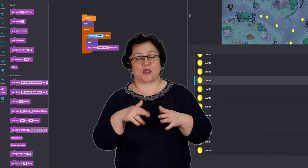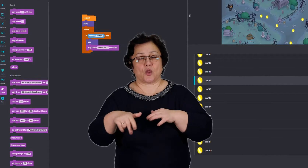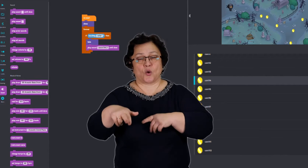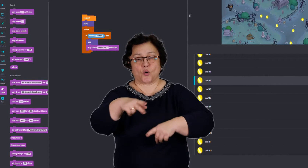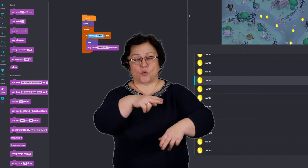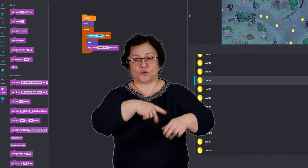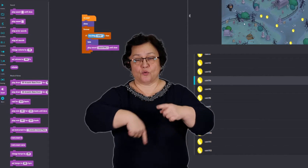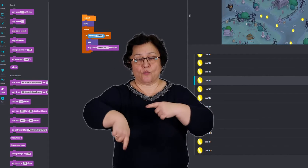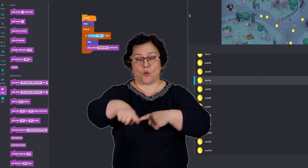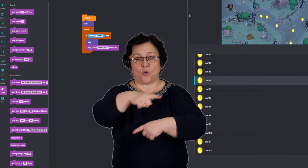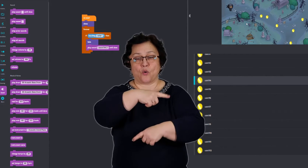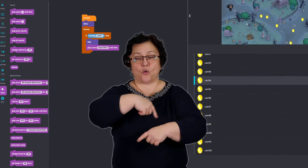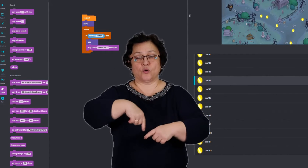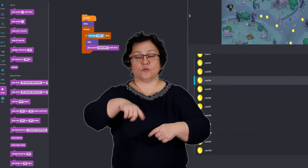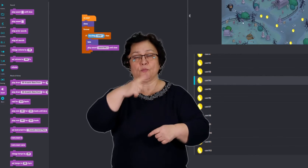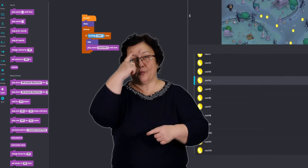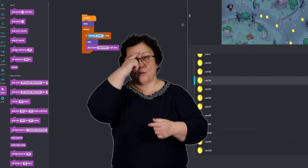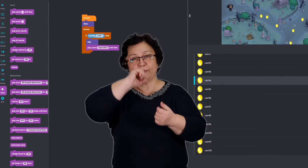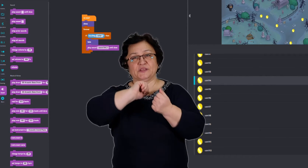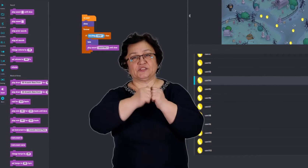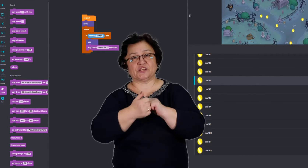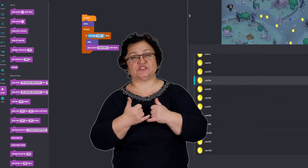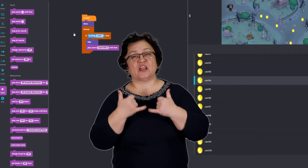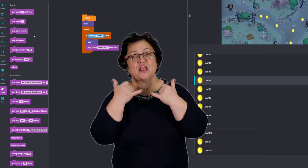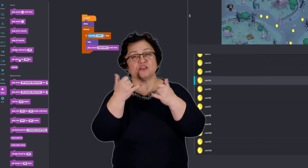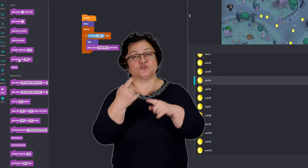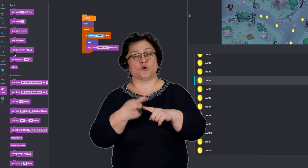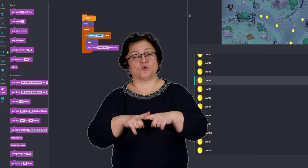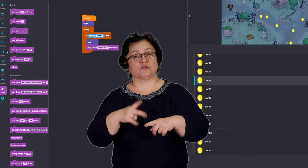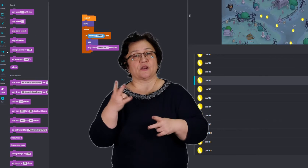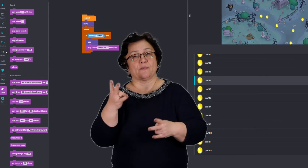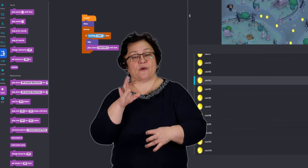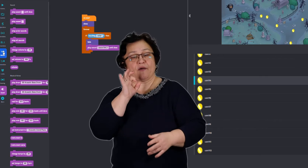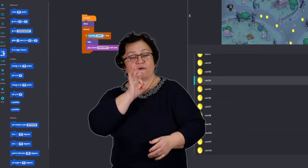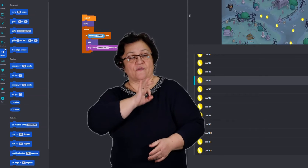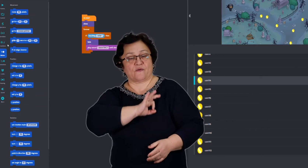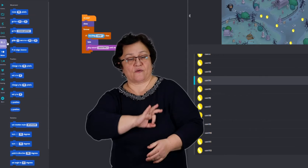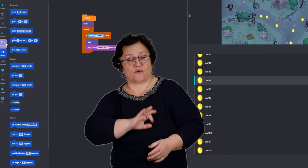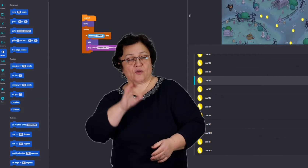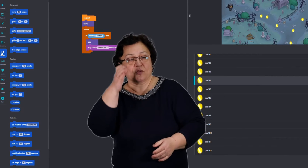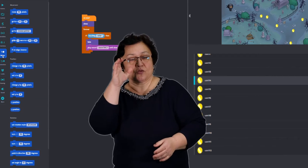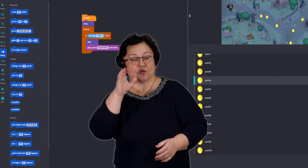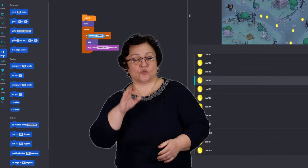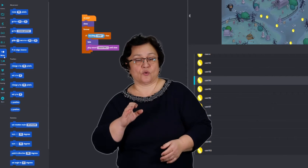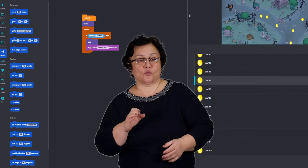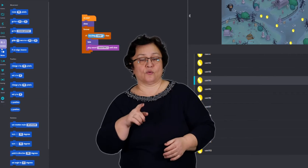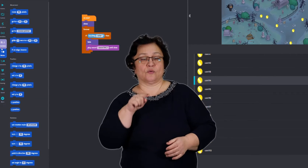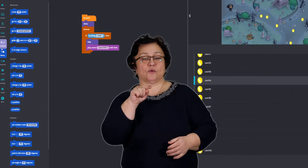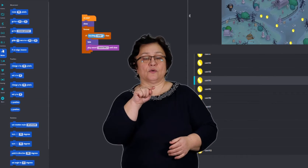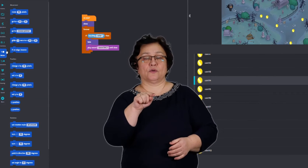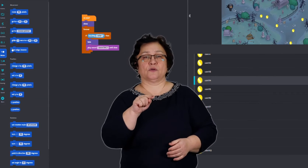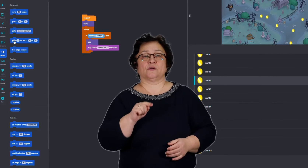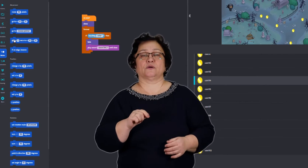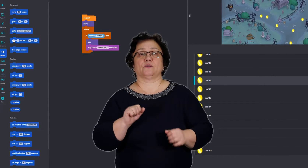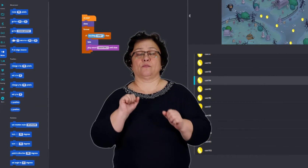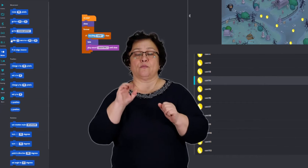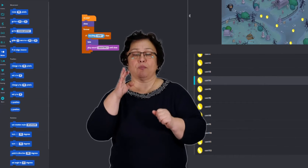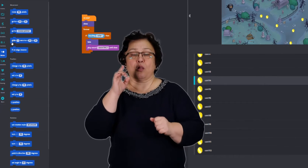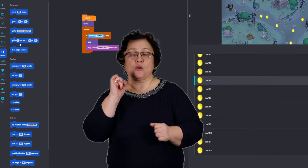який ходить отут по колу. Пам'ятаєш, для цього можна використовувати в блоках Motion –